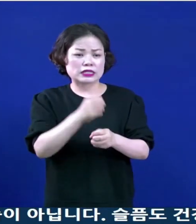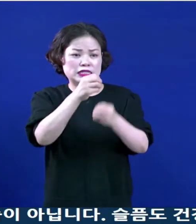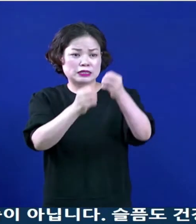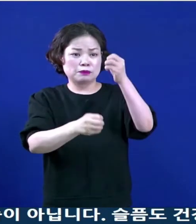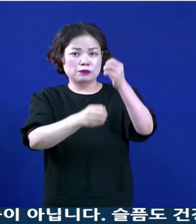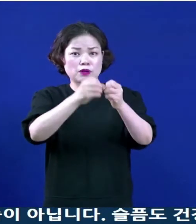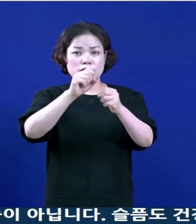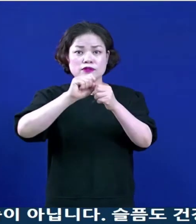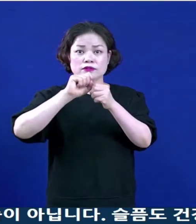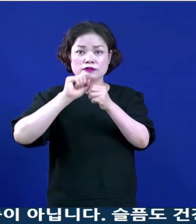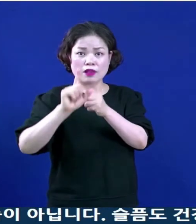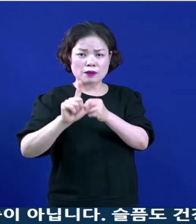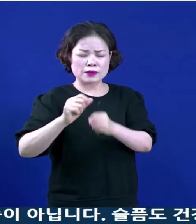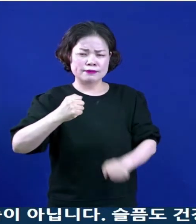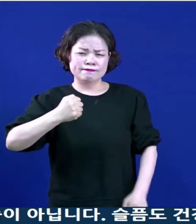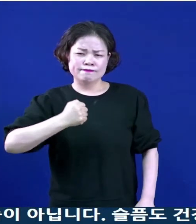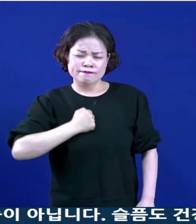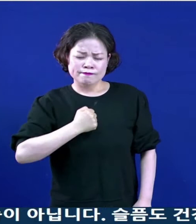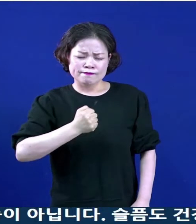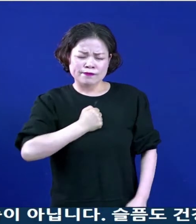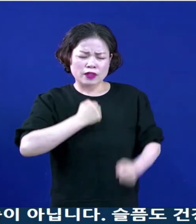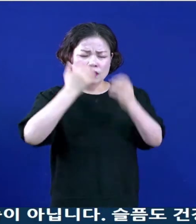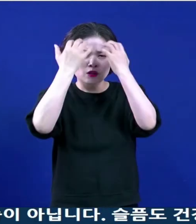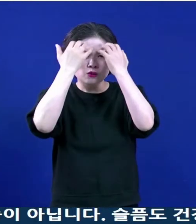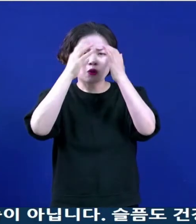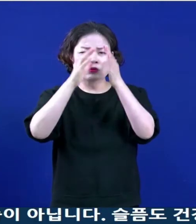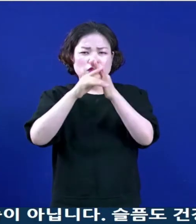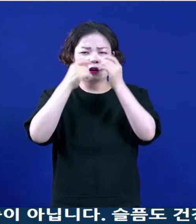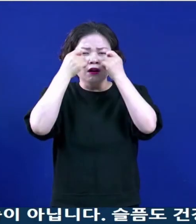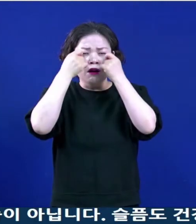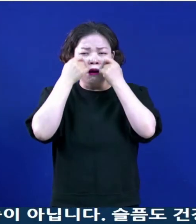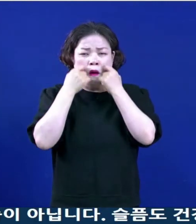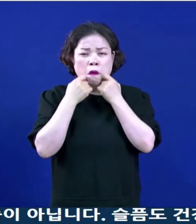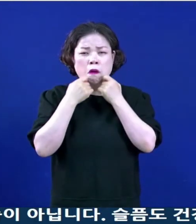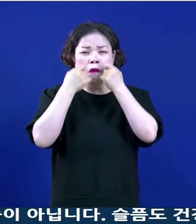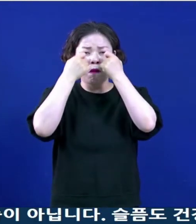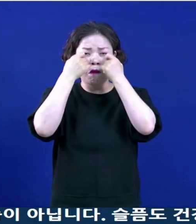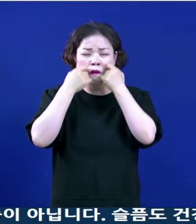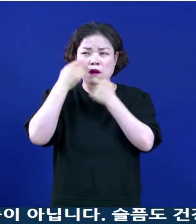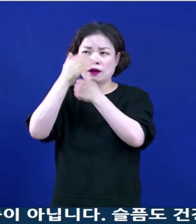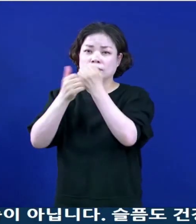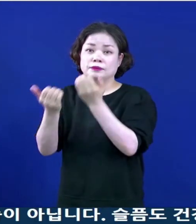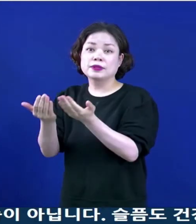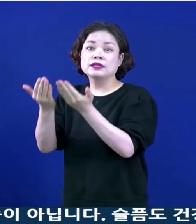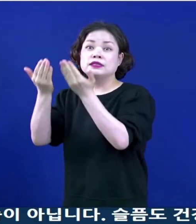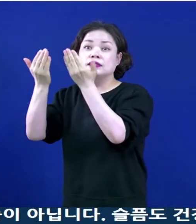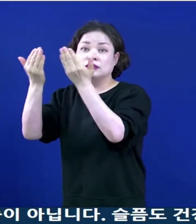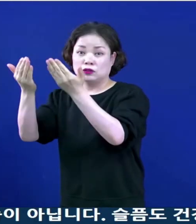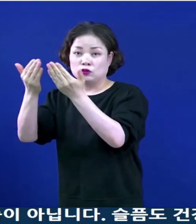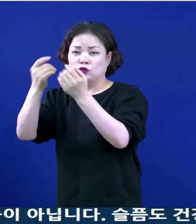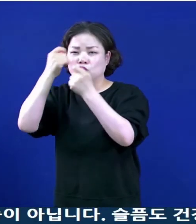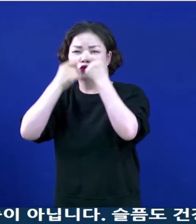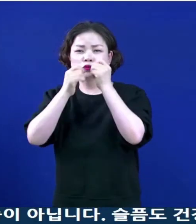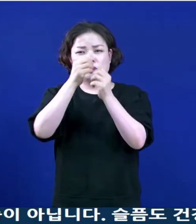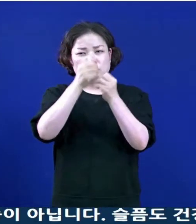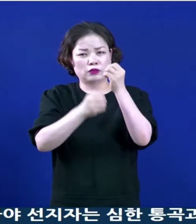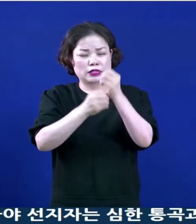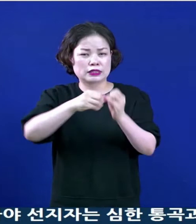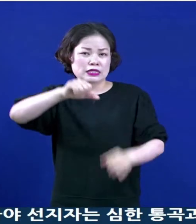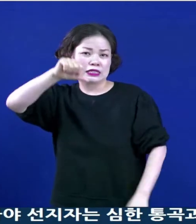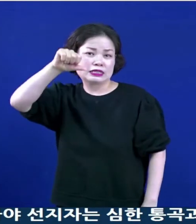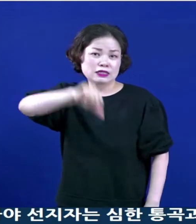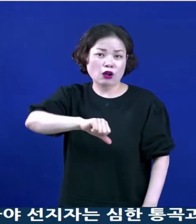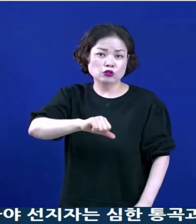시편들이 탄식과 고통의 때에 눈물로 하나님 앞에 올려드렸던 눈물의 시였고